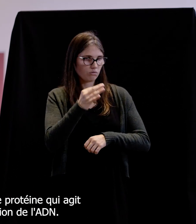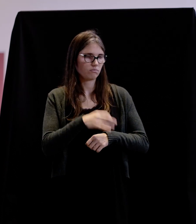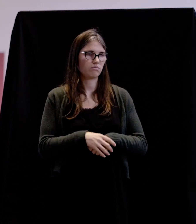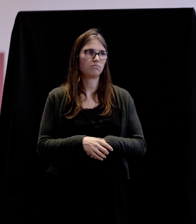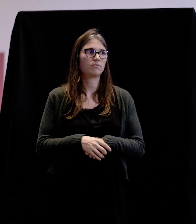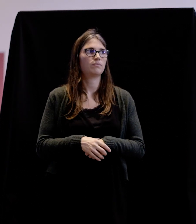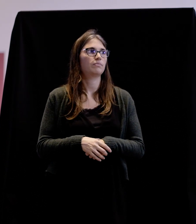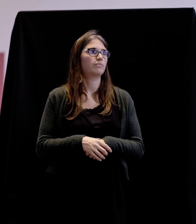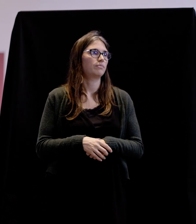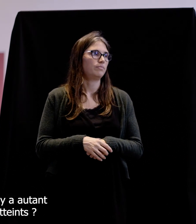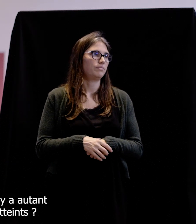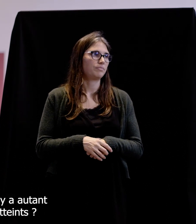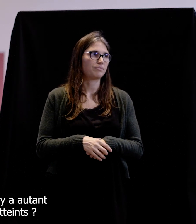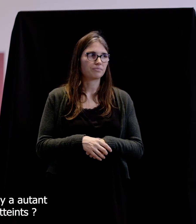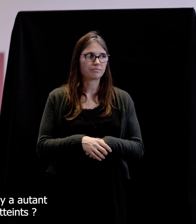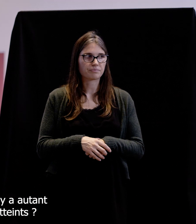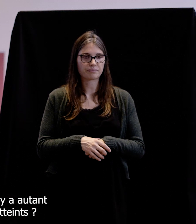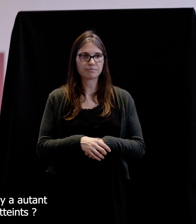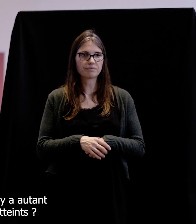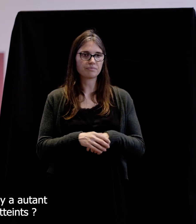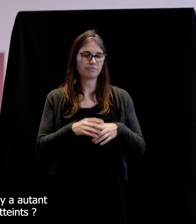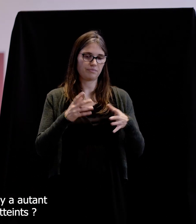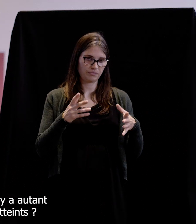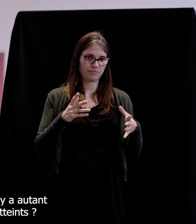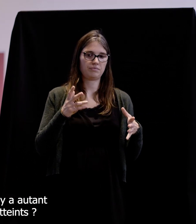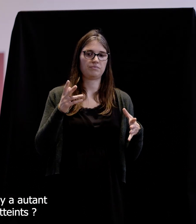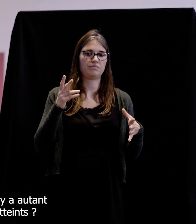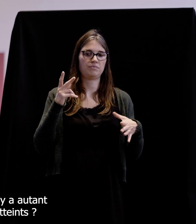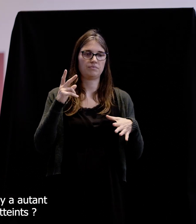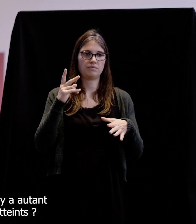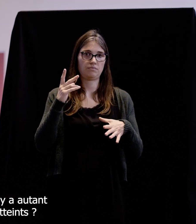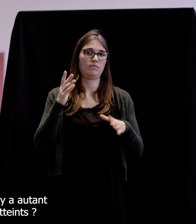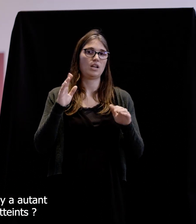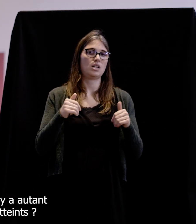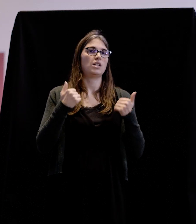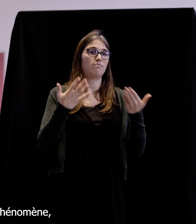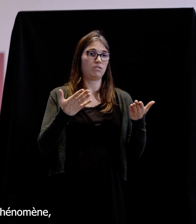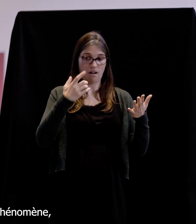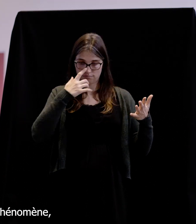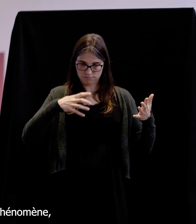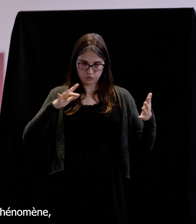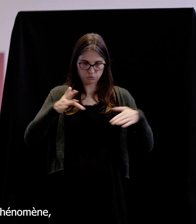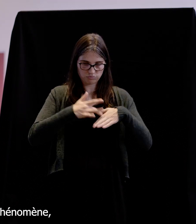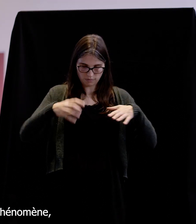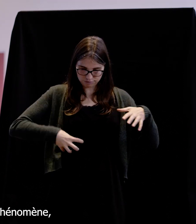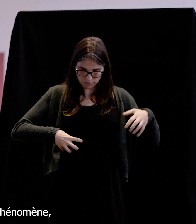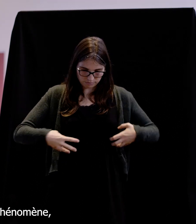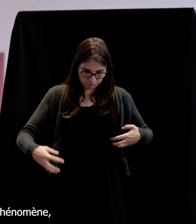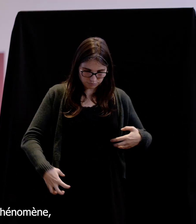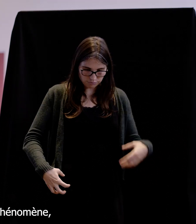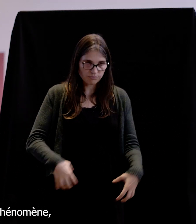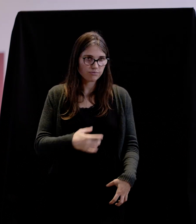de l'ADN. Et pourquoi il y a autant d'organes atteints ? Parce que ce